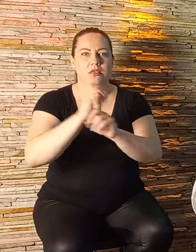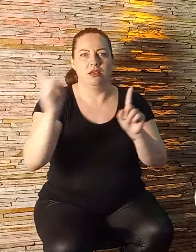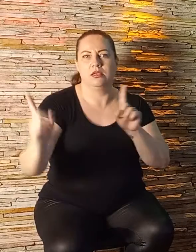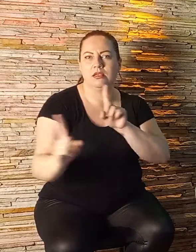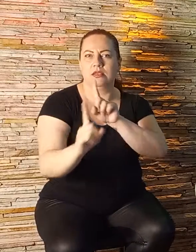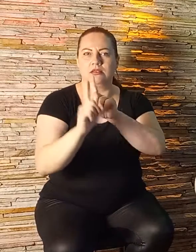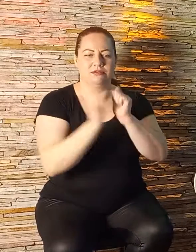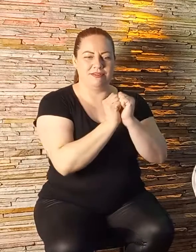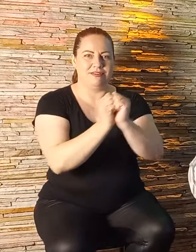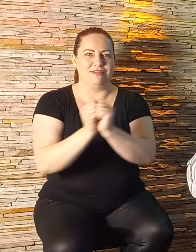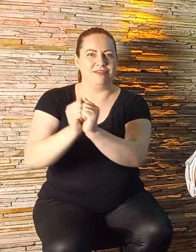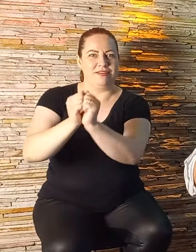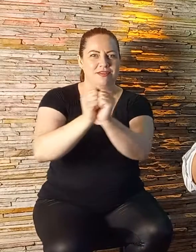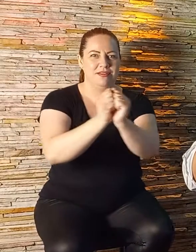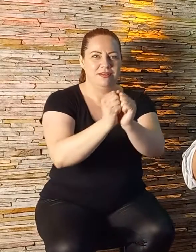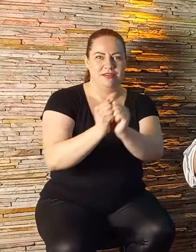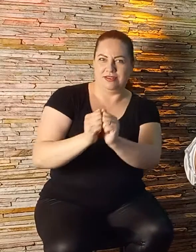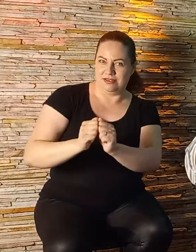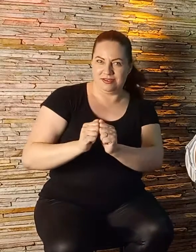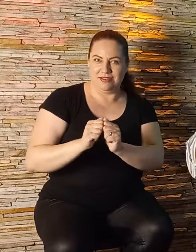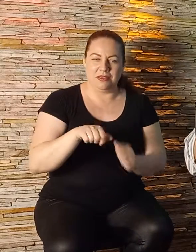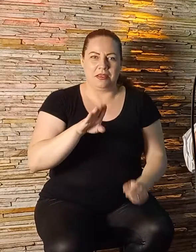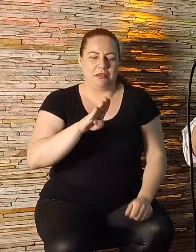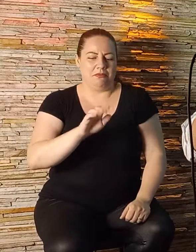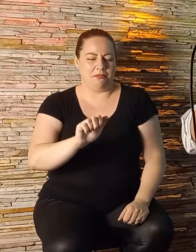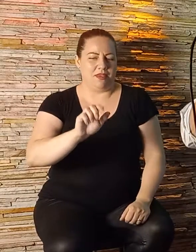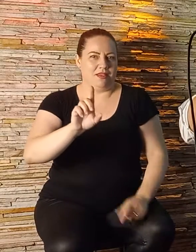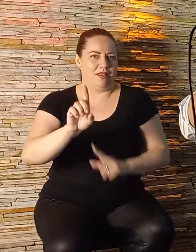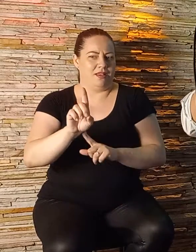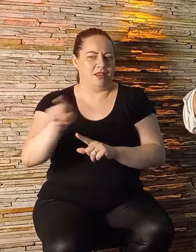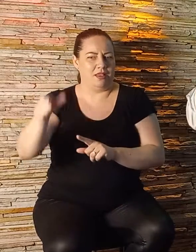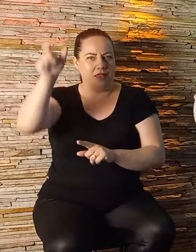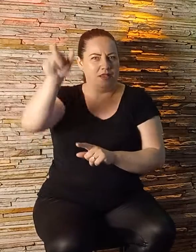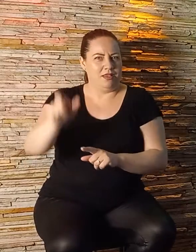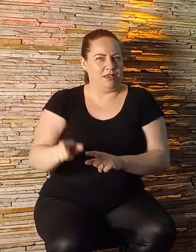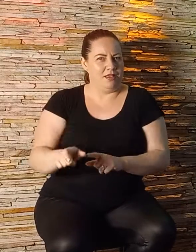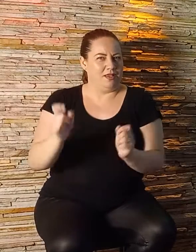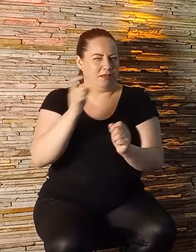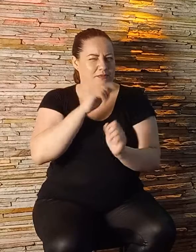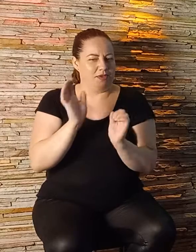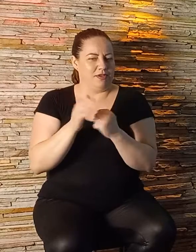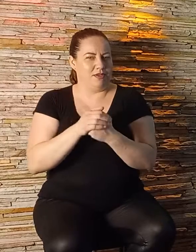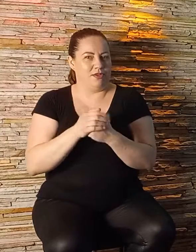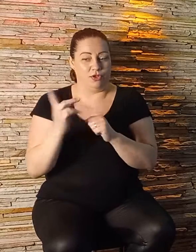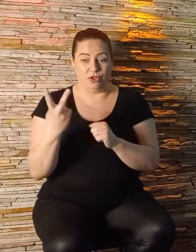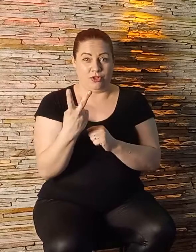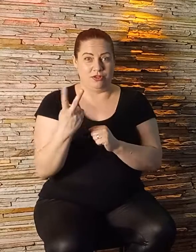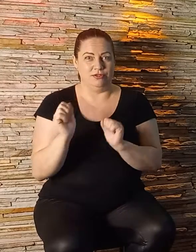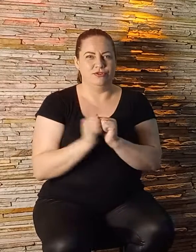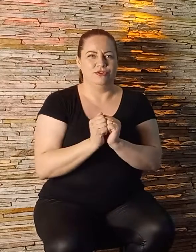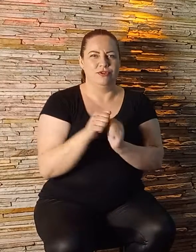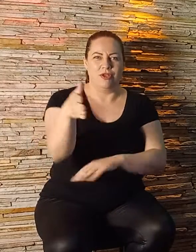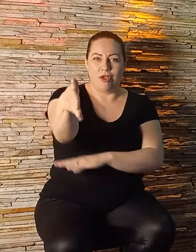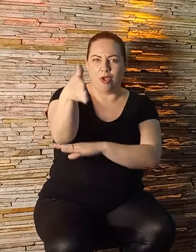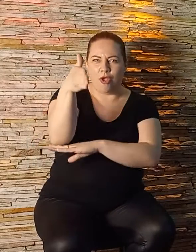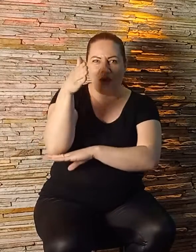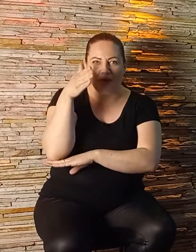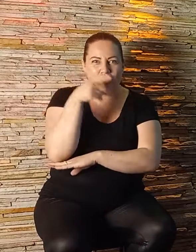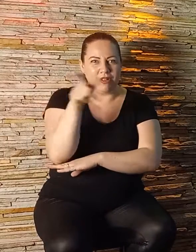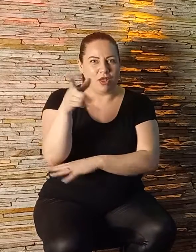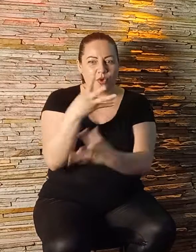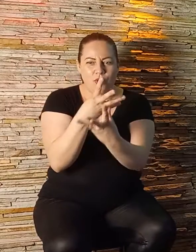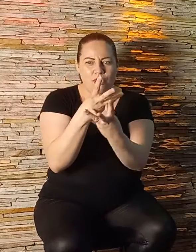consegue dela fuga juntos sob o pseudônimo de idade Hannah e ele comovido agiota e os dois deram a sala vista no papel de escravos e